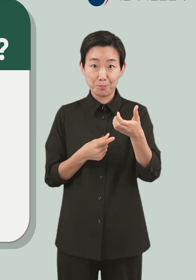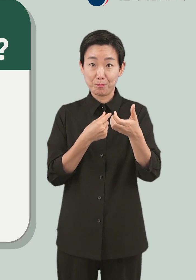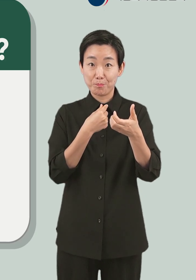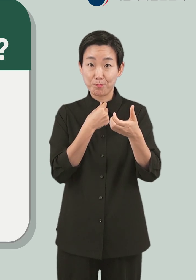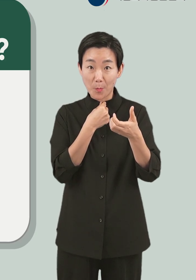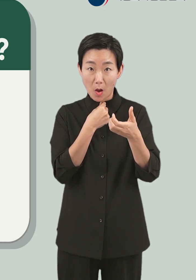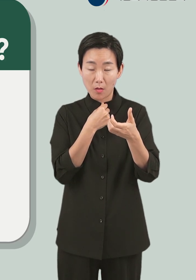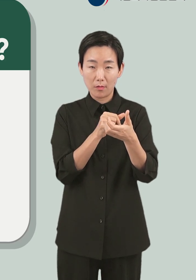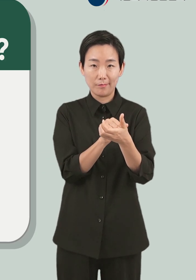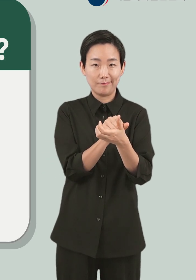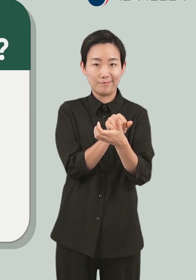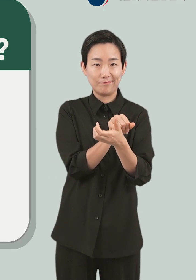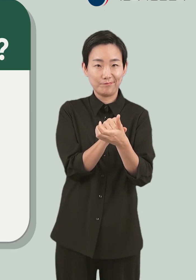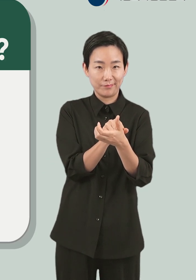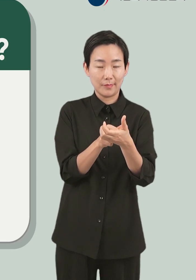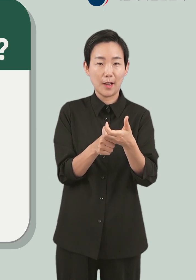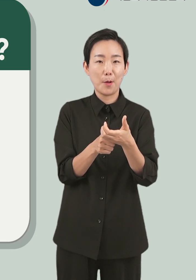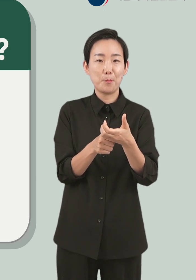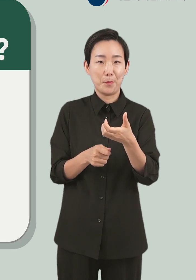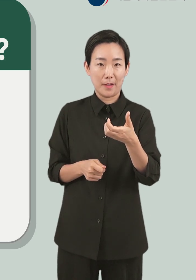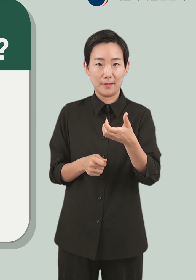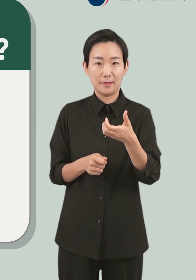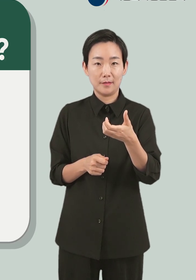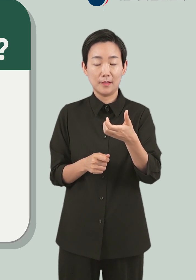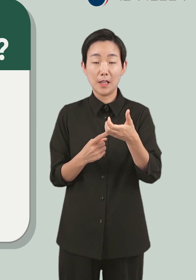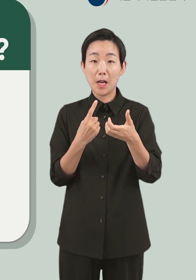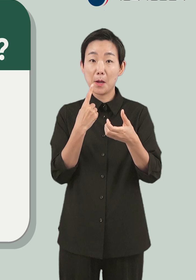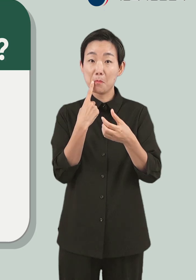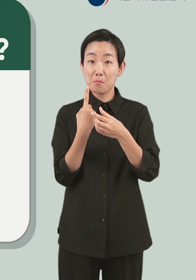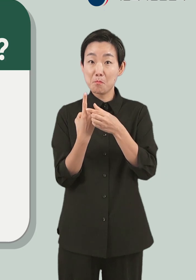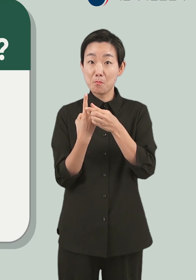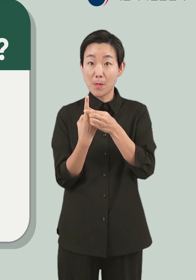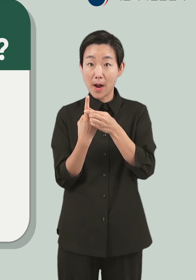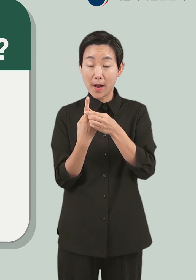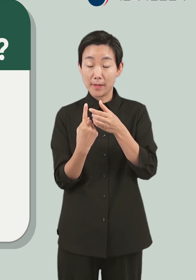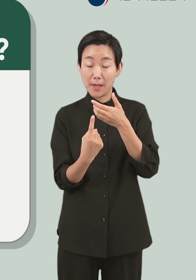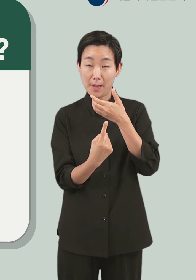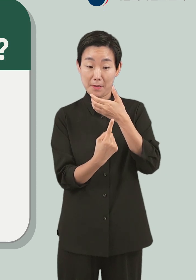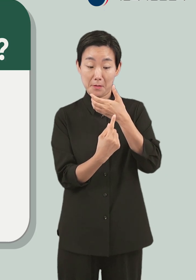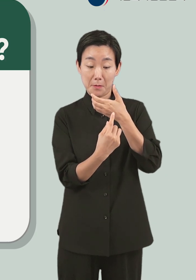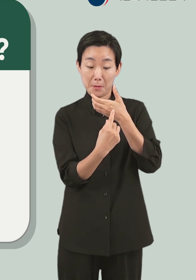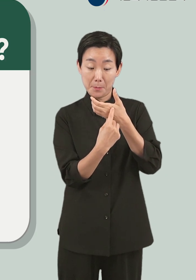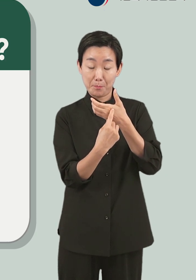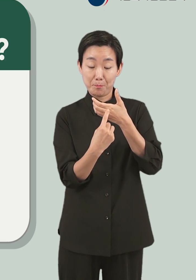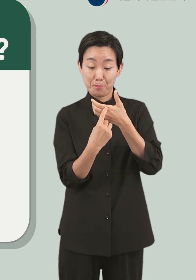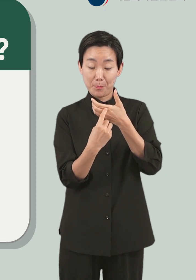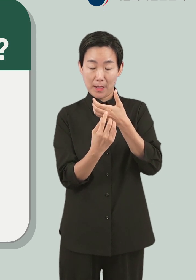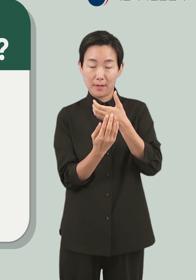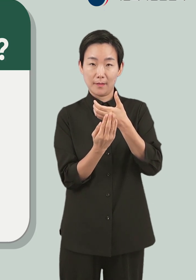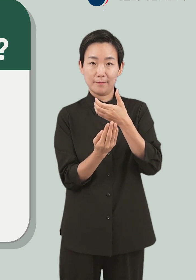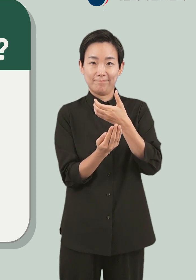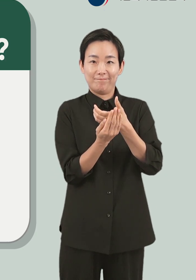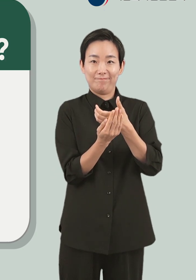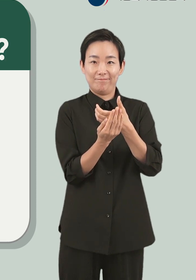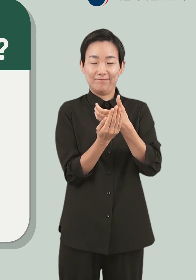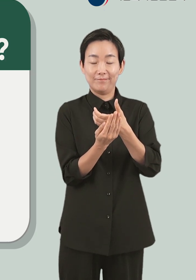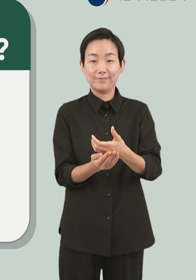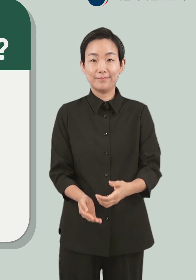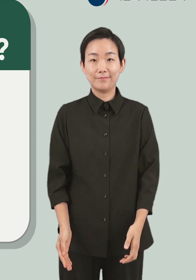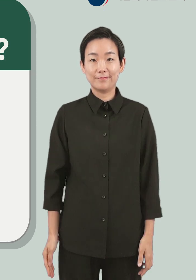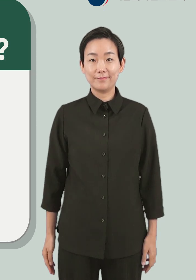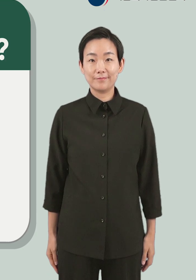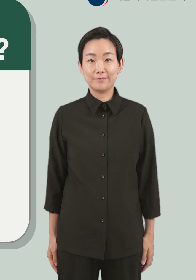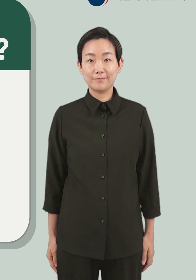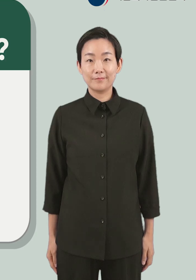포트 아래에는 검사지 제거 버튼이 있습니다. 기기 하단에는 검사지를 넣는 삽입구가 있으며 뒷면에는